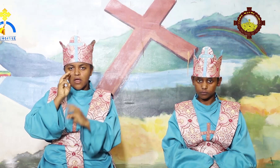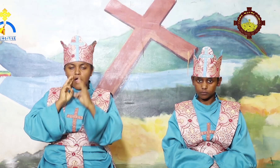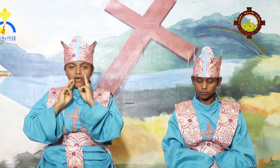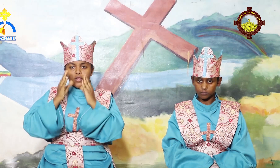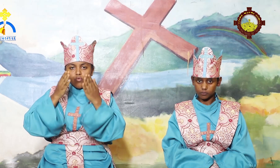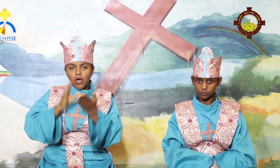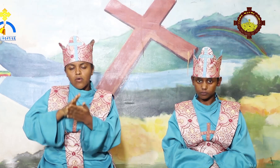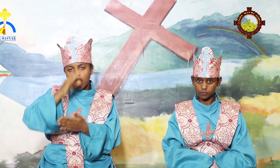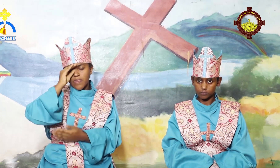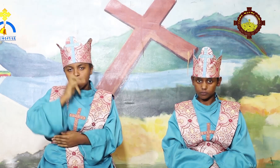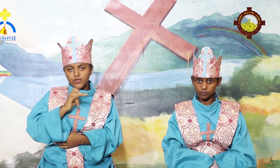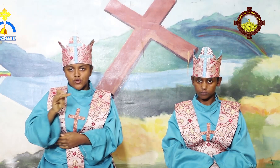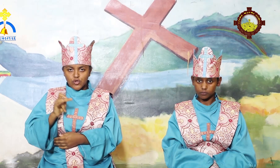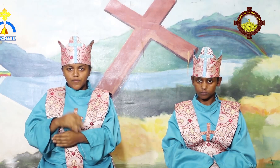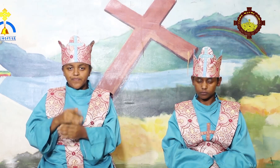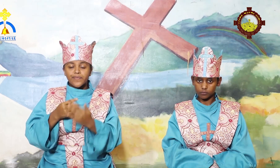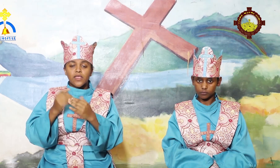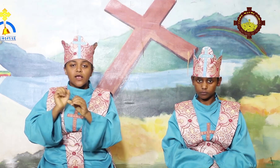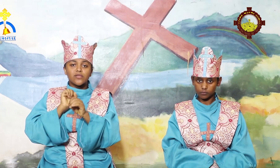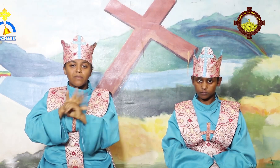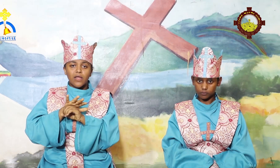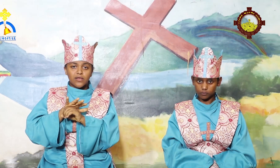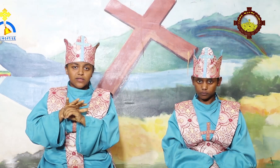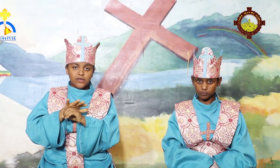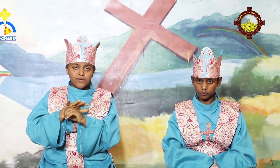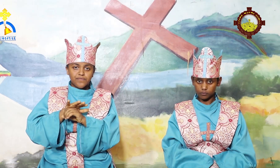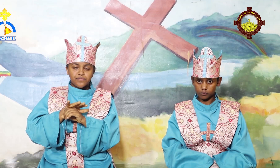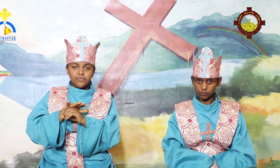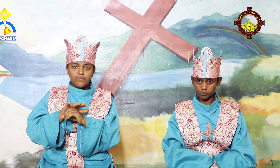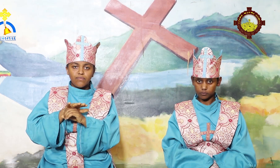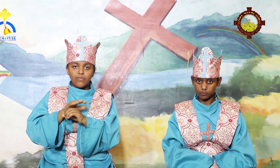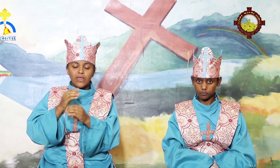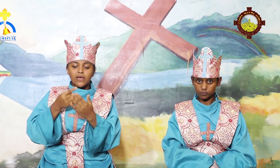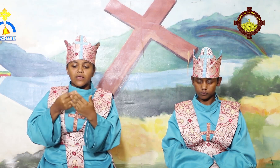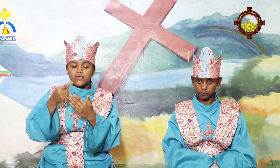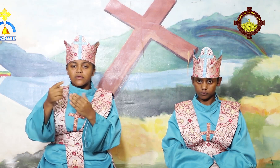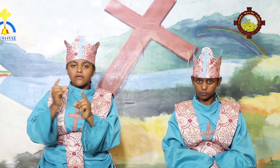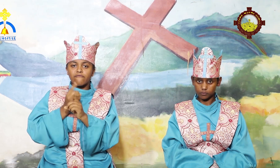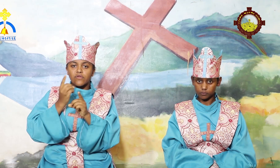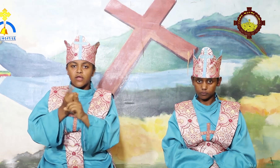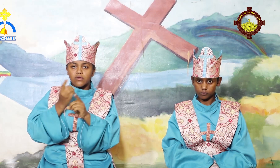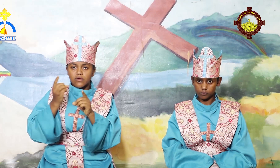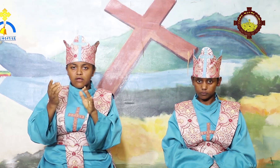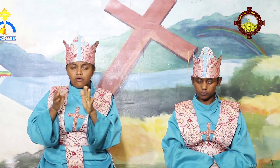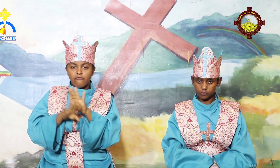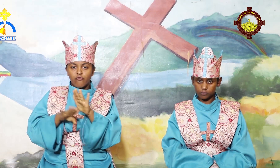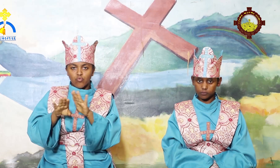ከፈሪሳውያንና ከሰዶቃውያን ትምህርት እንጂ። የዚህ መልእክት ስነ ፍጥረትን ፈጥሮ